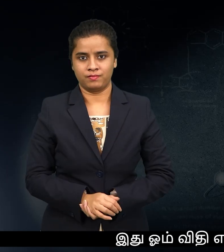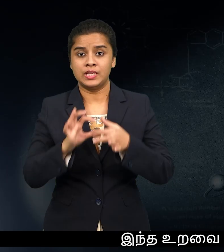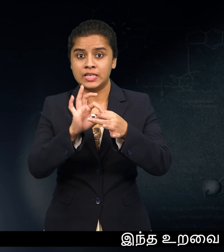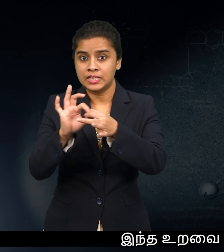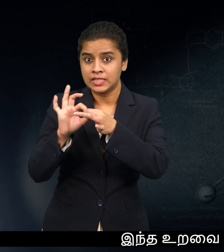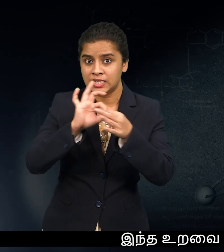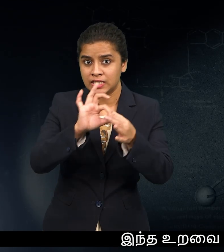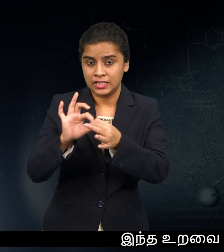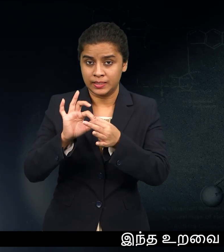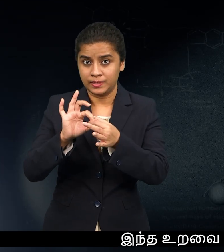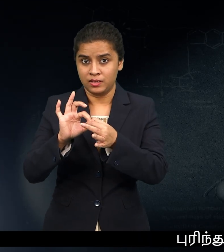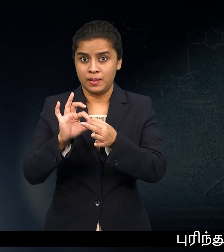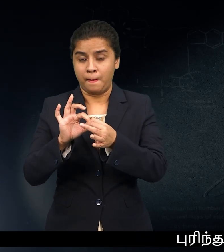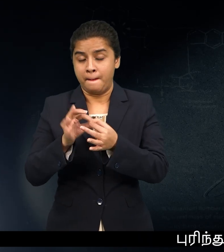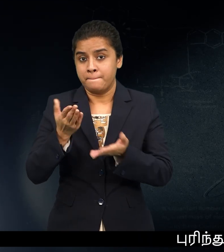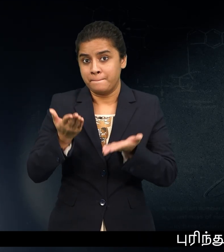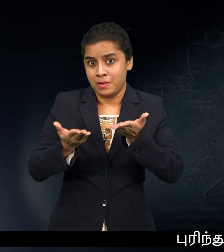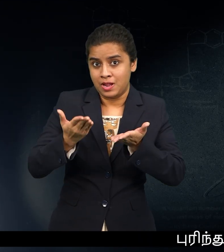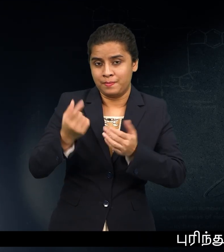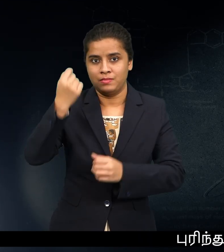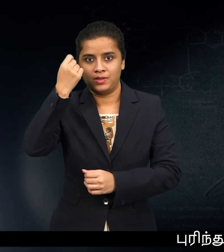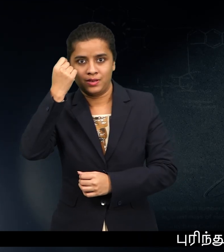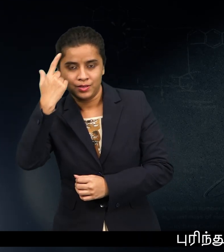இந்த உறவை ஒரு செயல்பாட்டிலிருந்து புரிந்து கொள்ள முடியும்.